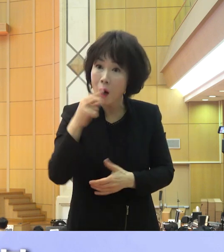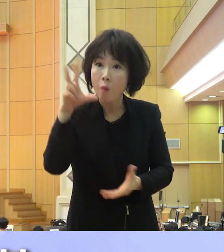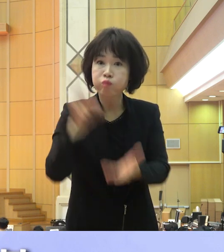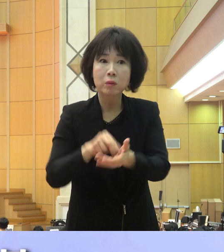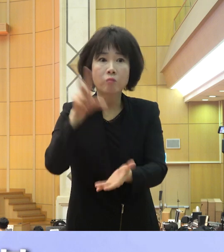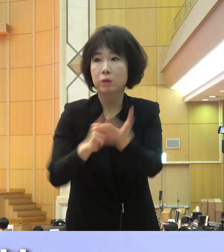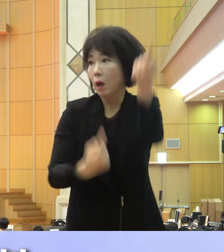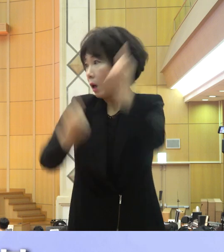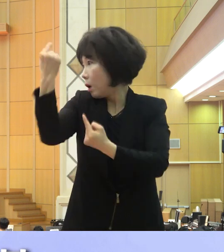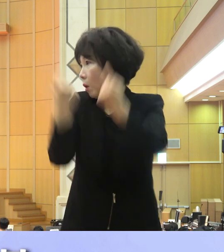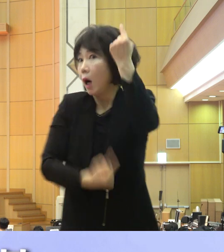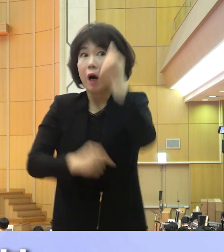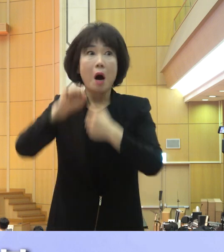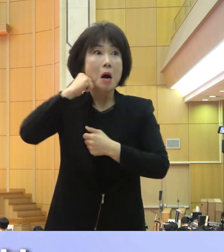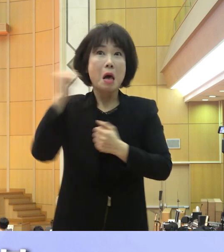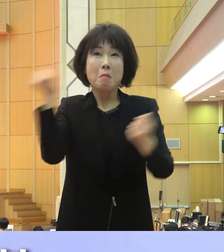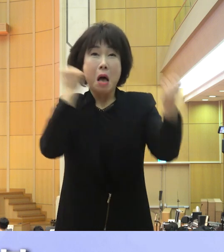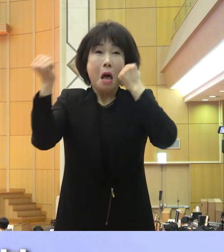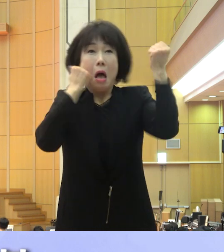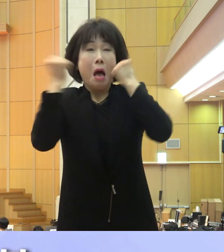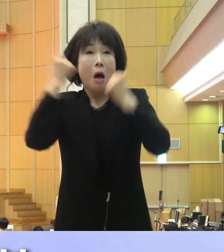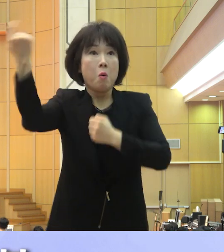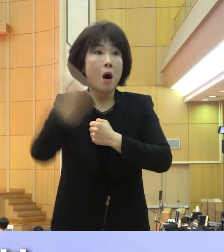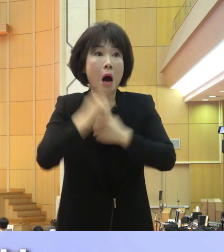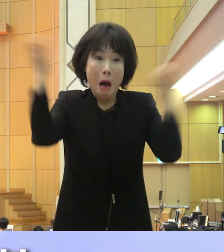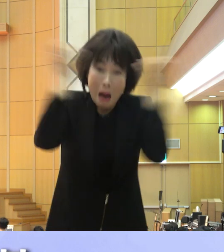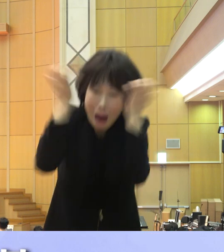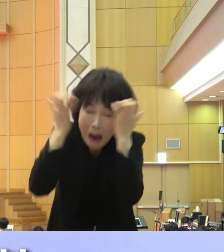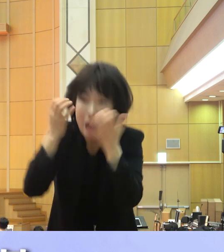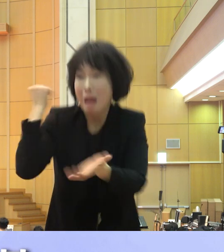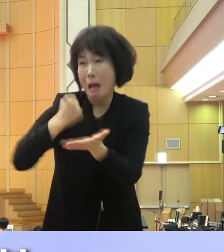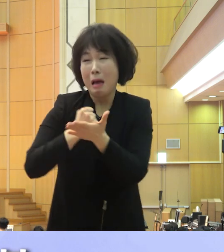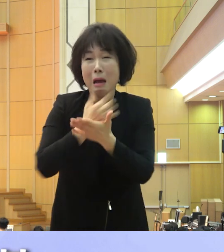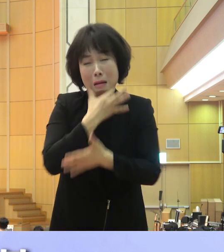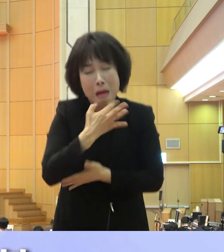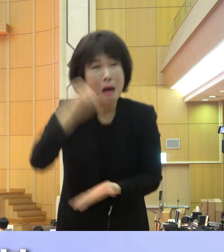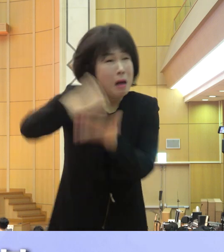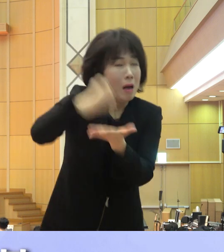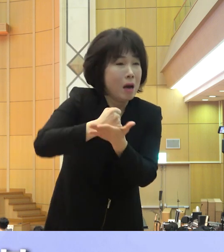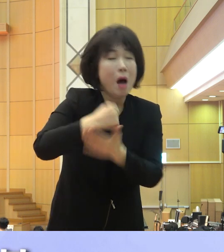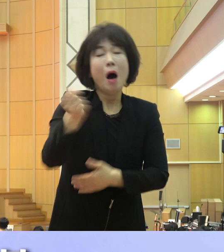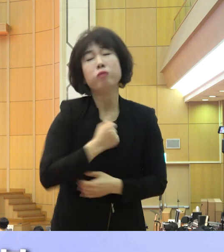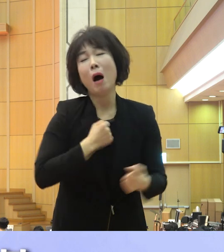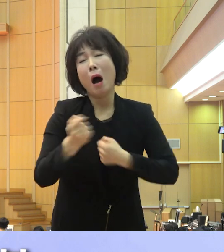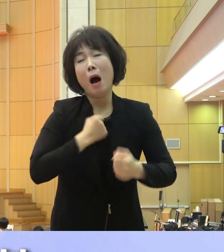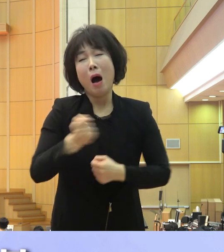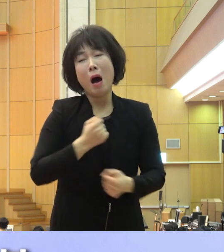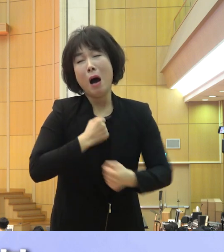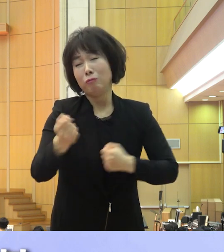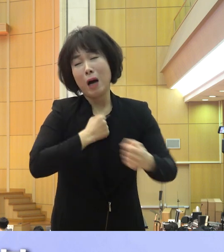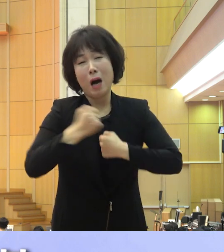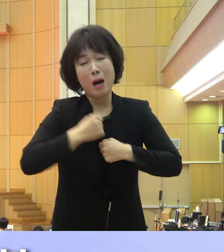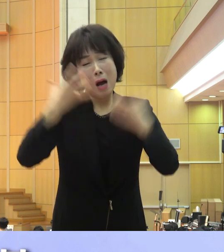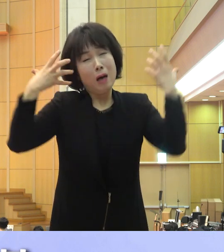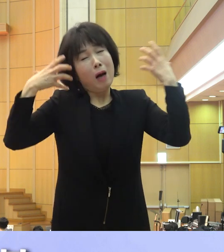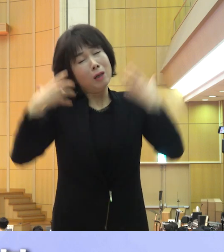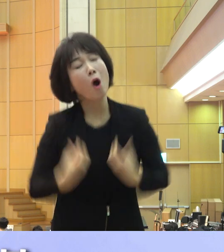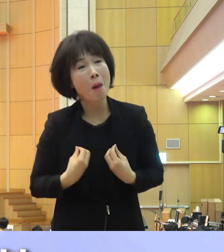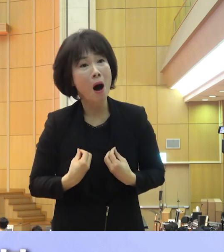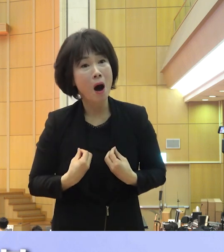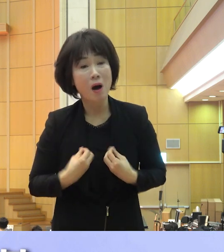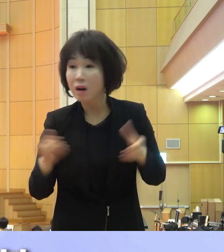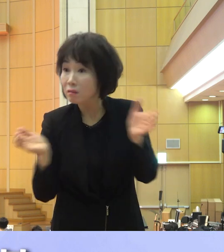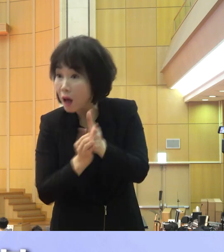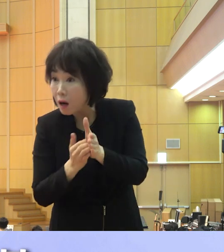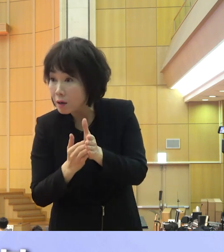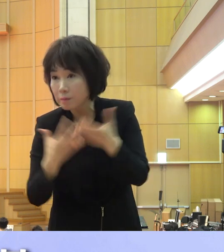문제가 생기고 어려움이 생기니까 어렵다라고 하고 불행하게 하다고 하고 한숨만 쉬고 낙심만 하고 절망만 할 것이